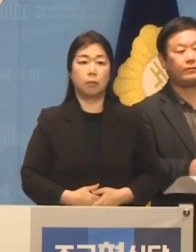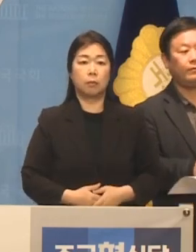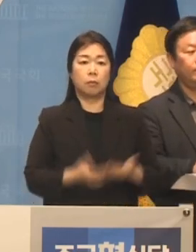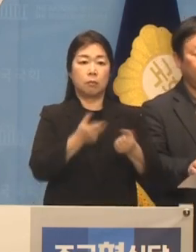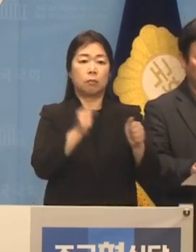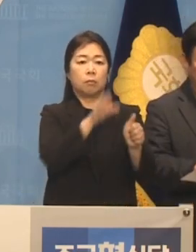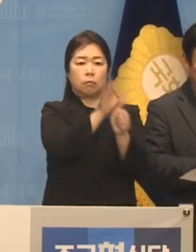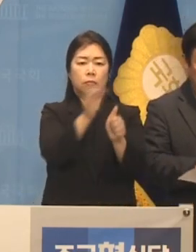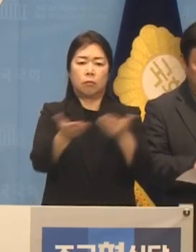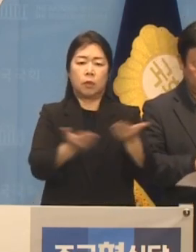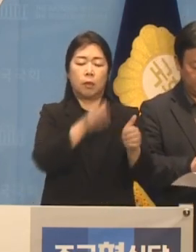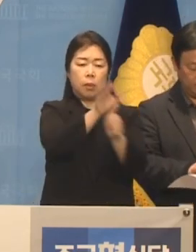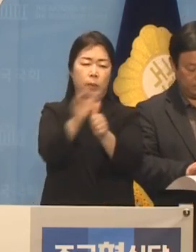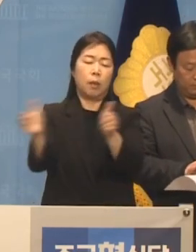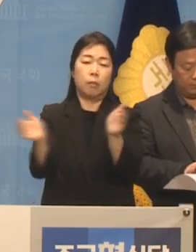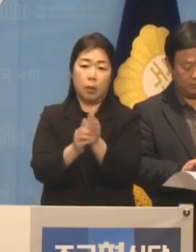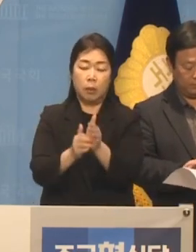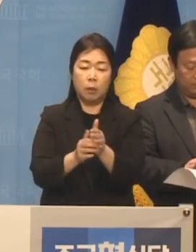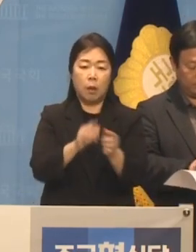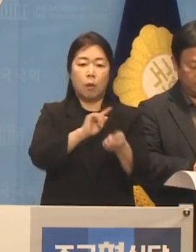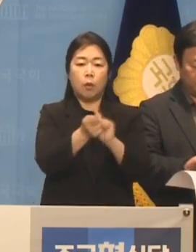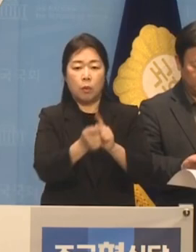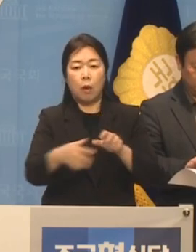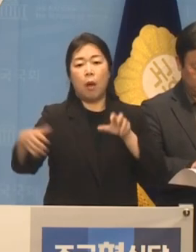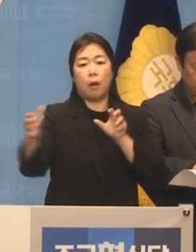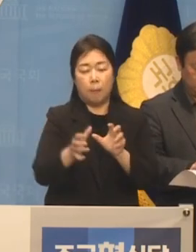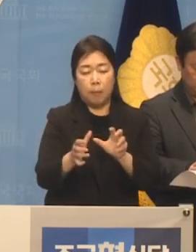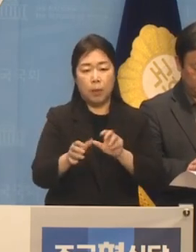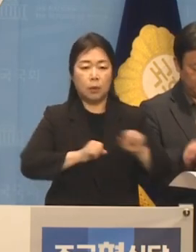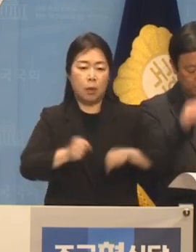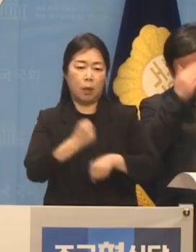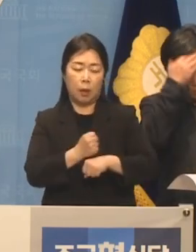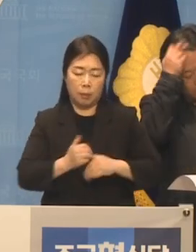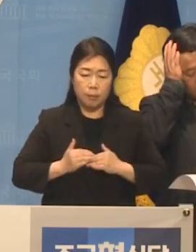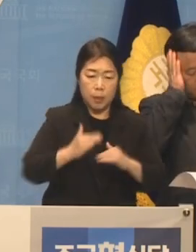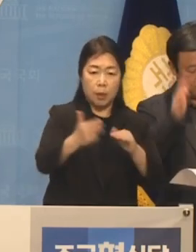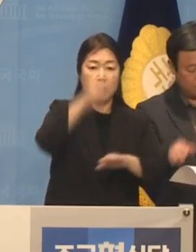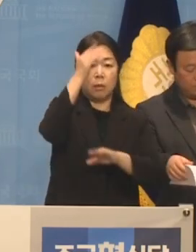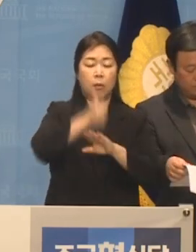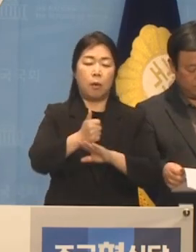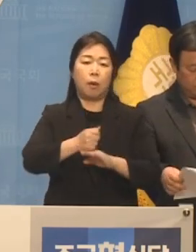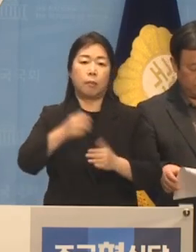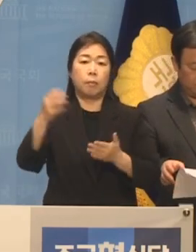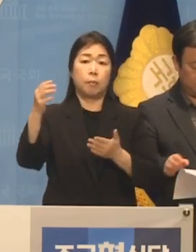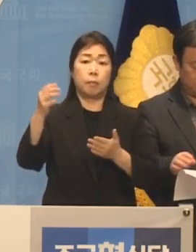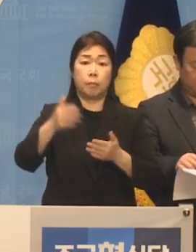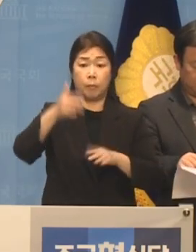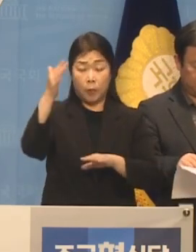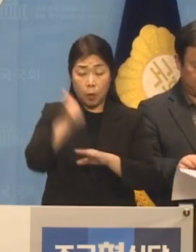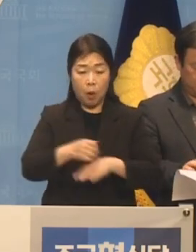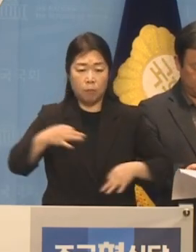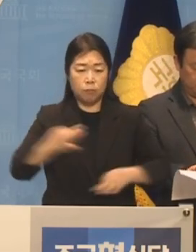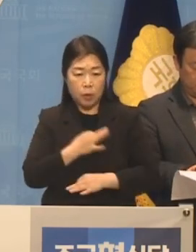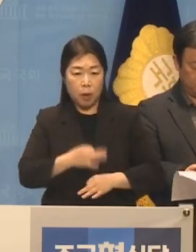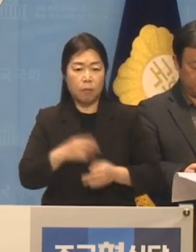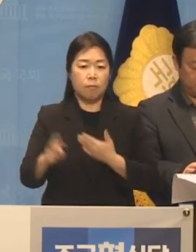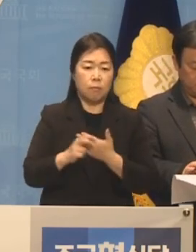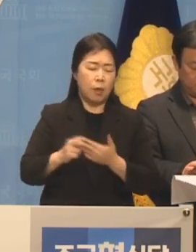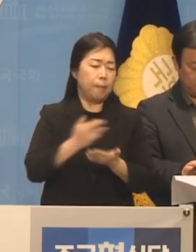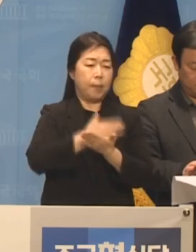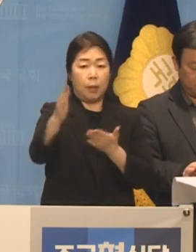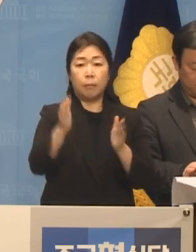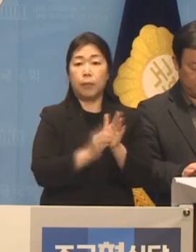난관을 극복해 나갔는데 바로 이 부분이 실행력이라 할 수 있습니다. 이렇게 저는 전국민 주거권과 토지공